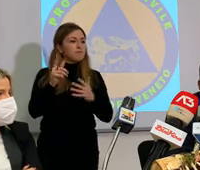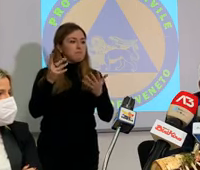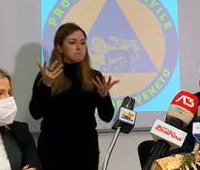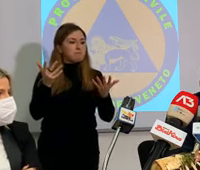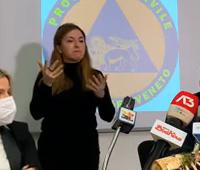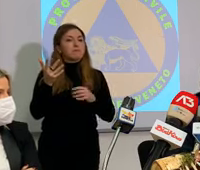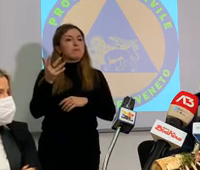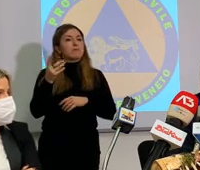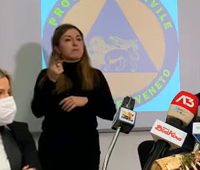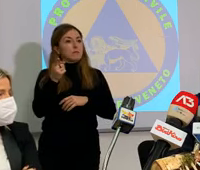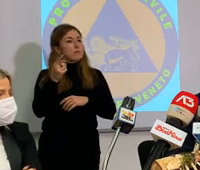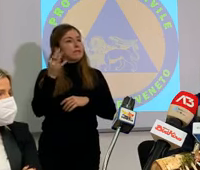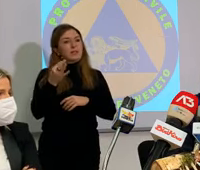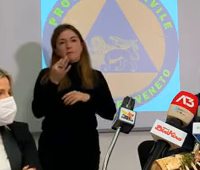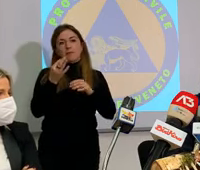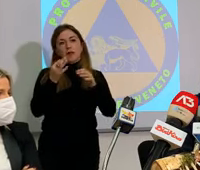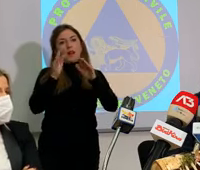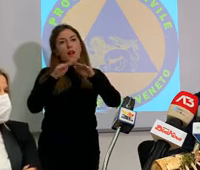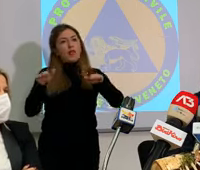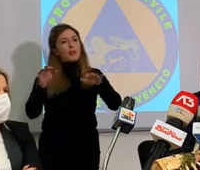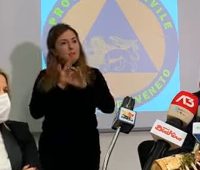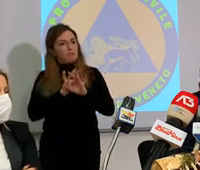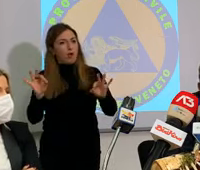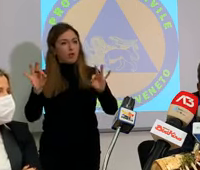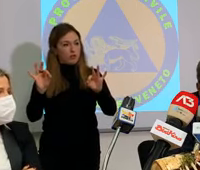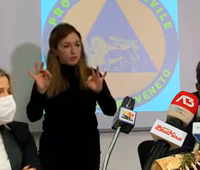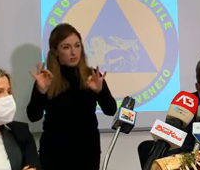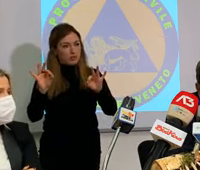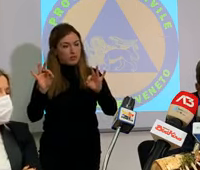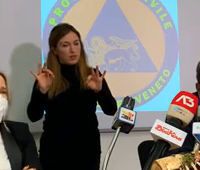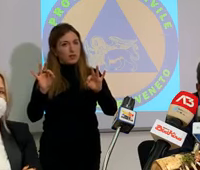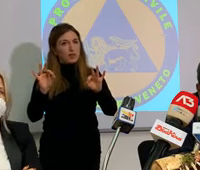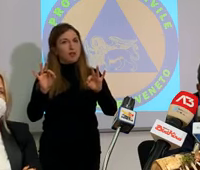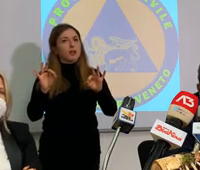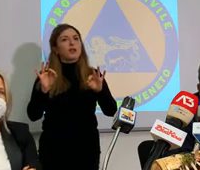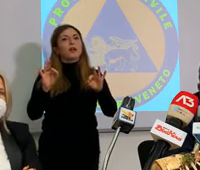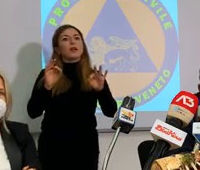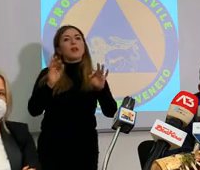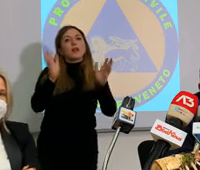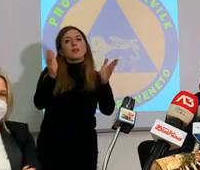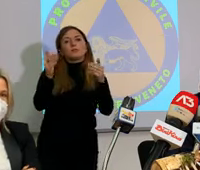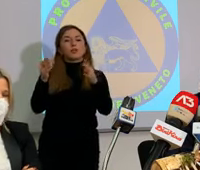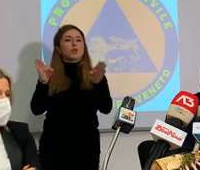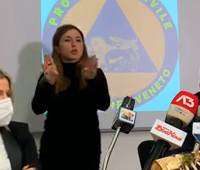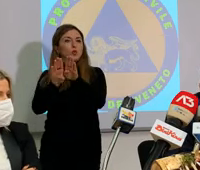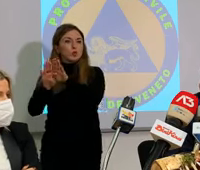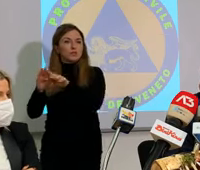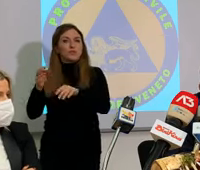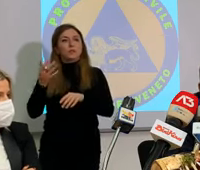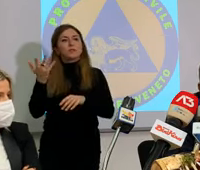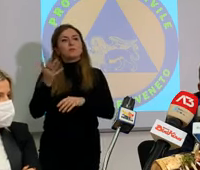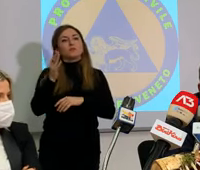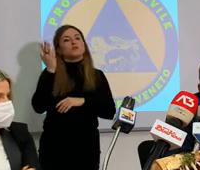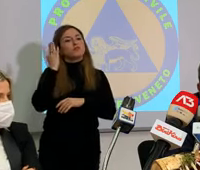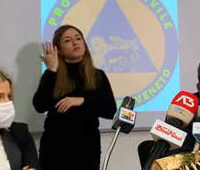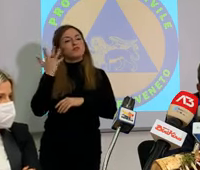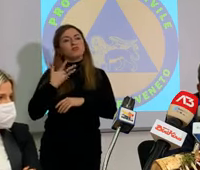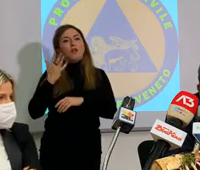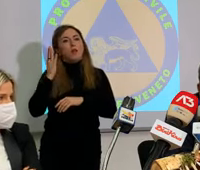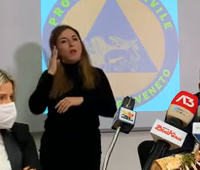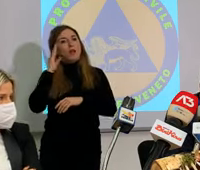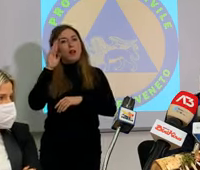sempre pronti allestiti in dei locali che sono tenuti chiusi quindi vuol dire che c'è un letto col suo ventilatore i suoi